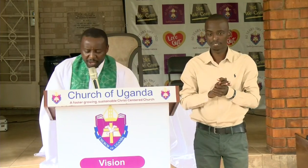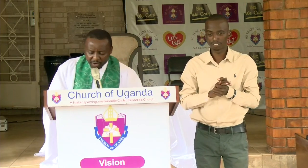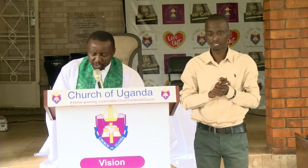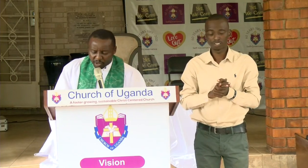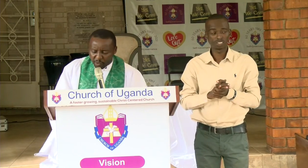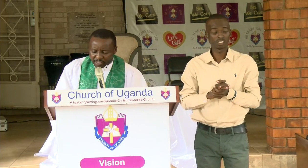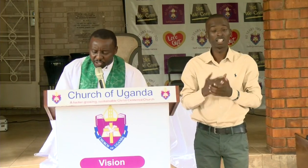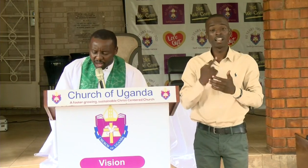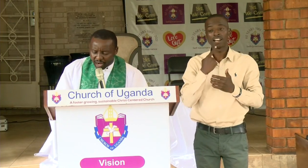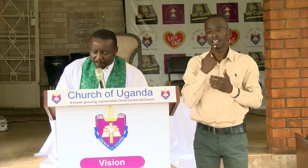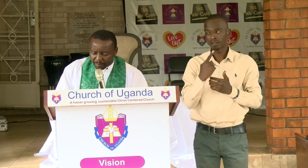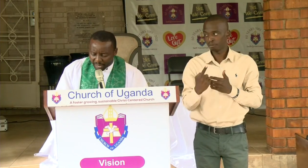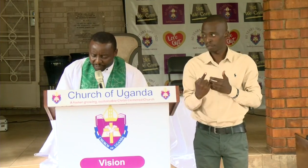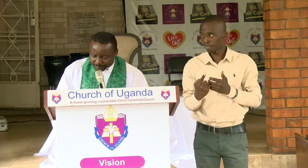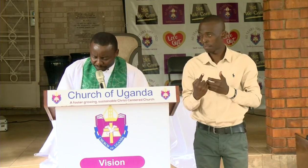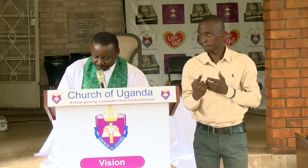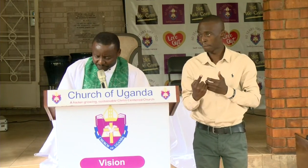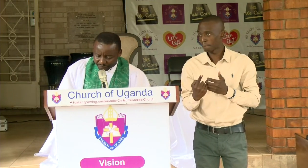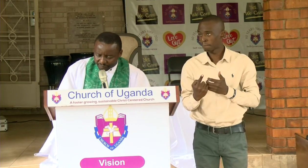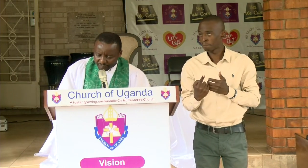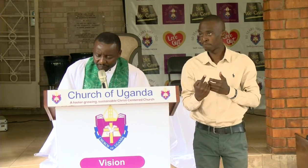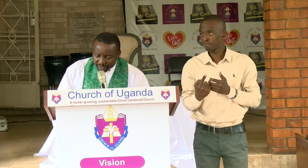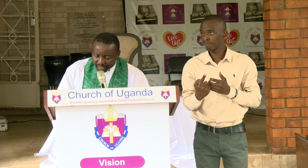Uliya bwayongedde wano wansi n'agamba bw'ati.